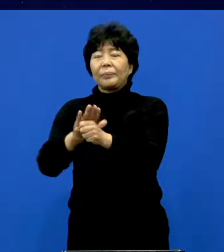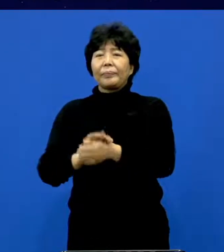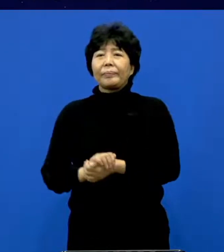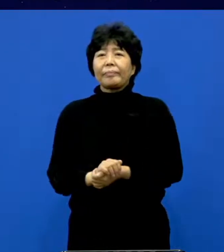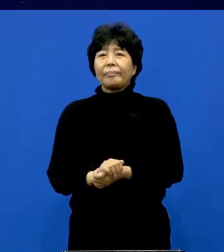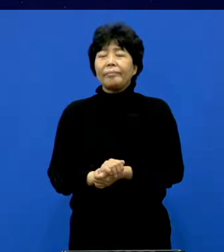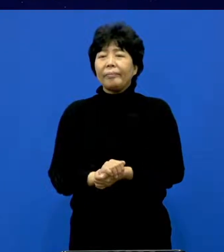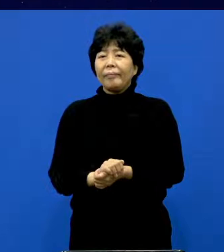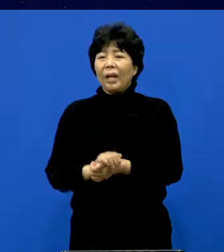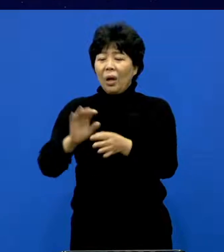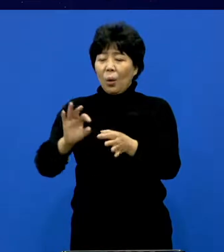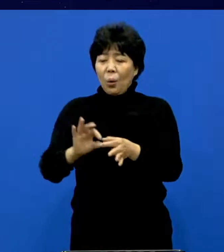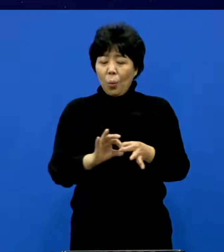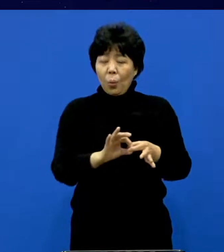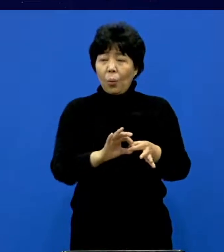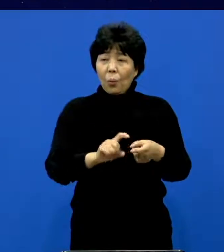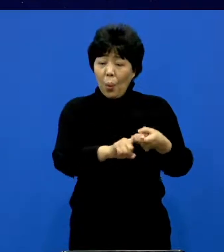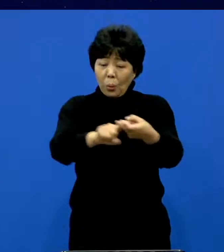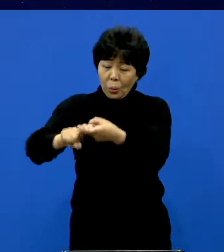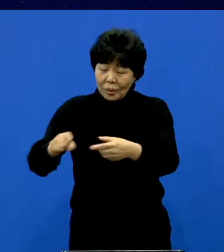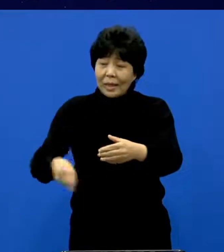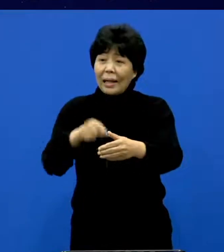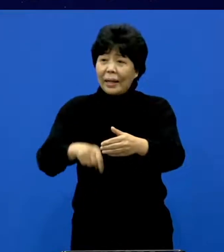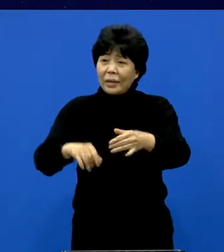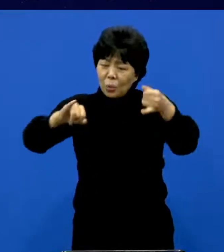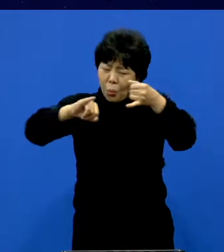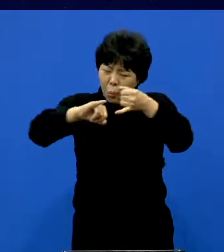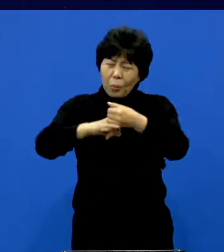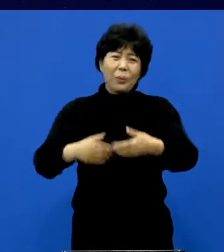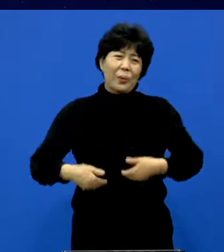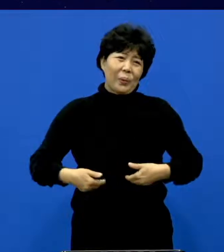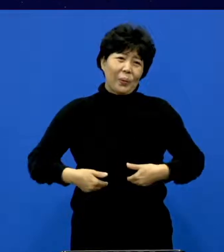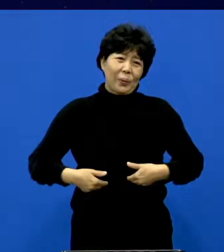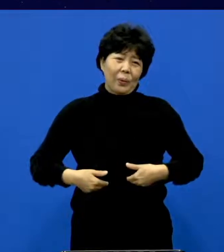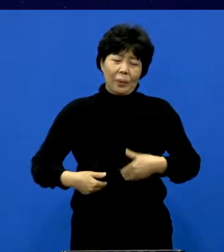거죠. 우리가 잘 아는 단어들이에요. 다 마음을 같이하여.